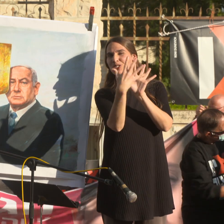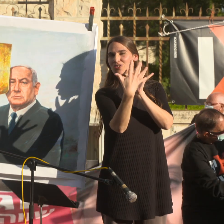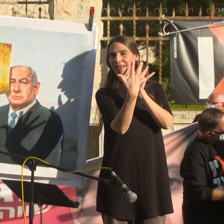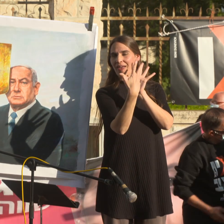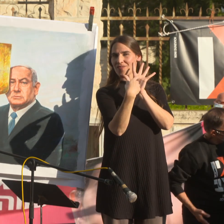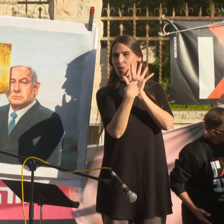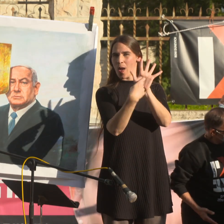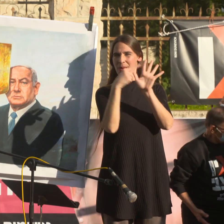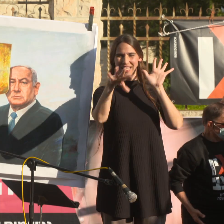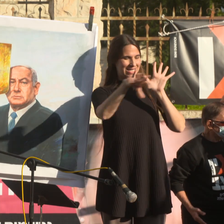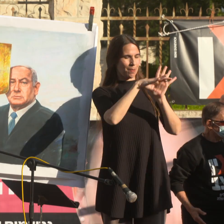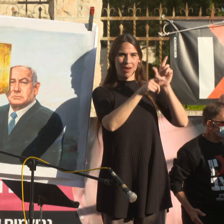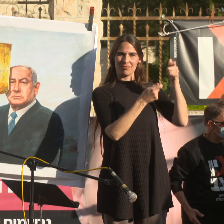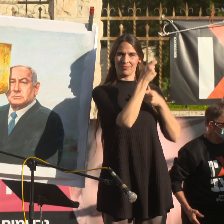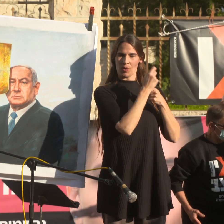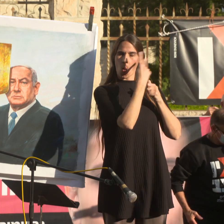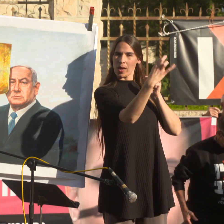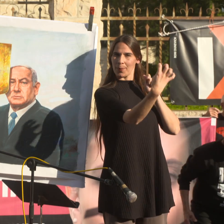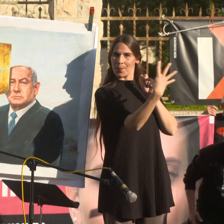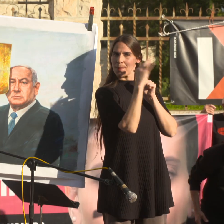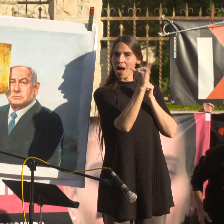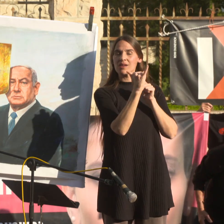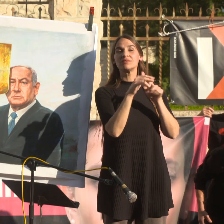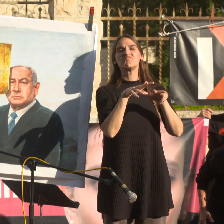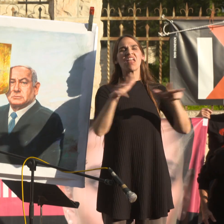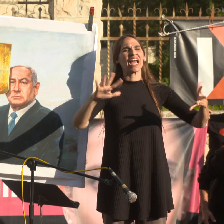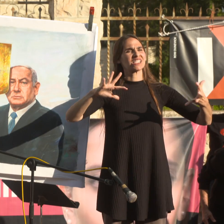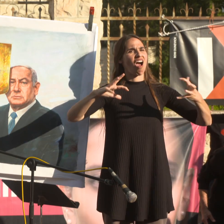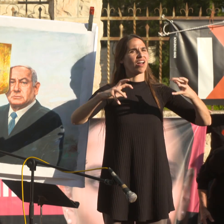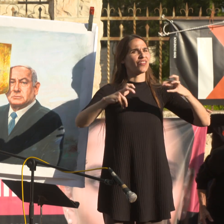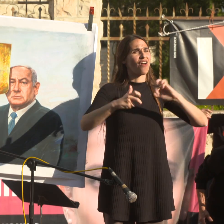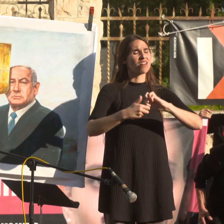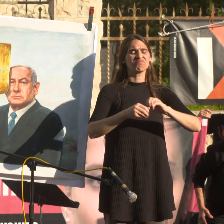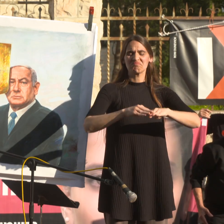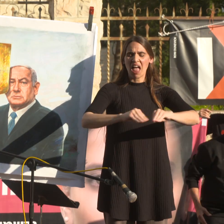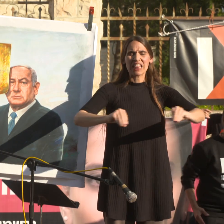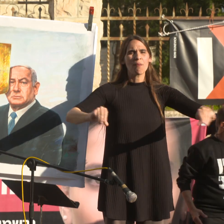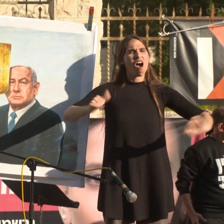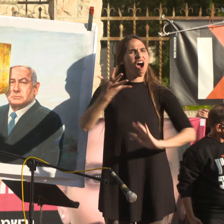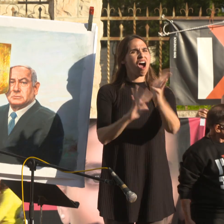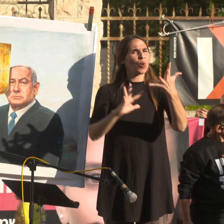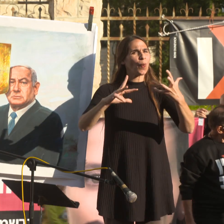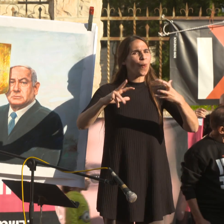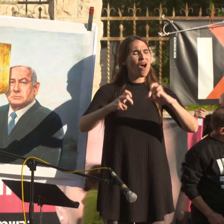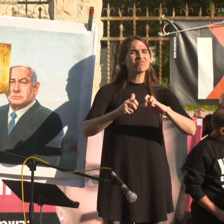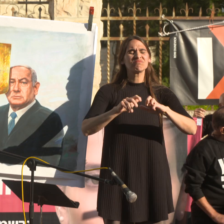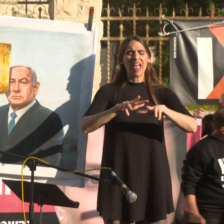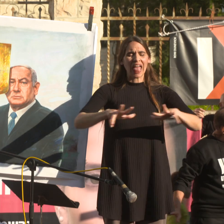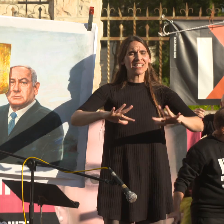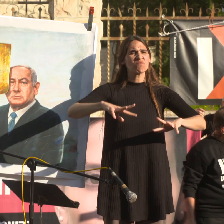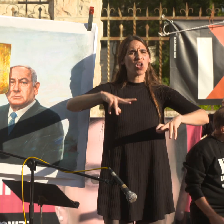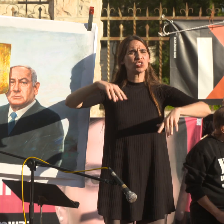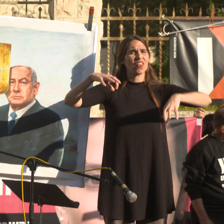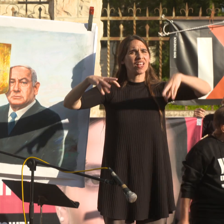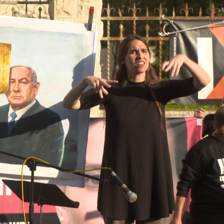בסמל המתכתי הזה, ומה שאנחנו רואים זה ארץ חרבה, זה אדמה חרוכה, זה ארץ מעשנת, זה מה